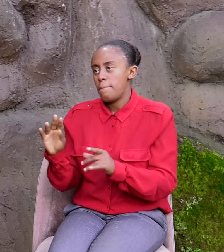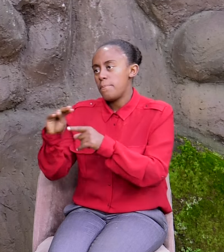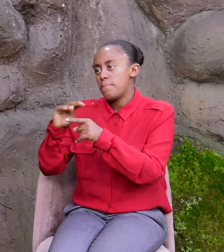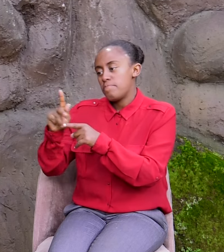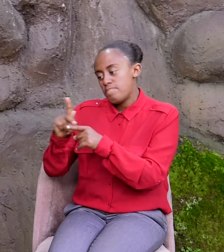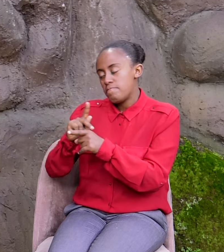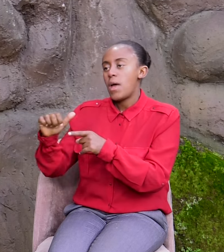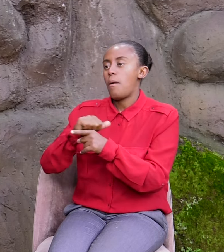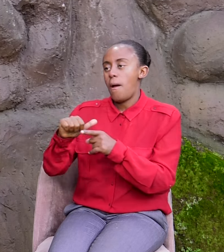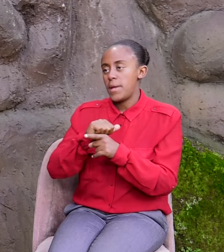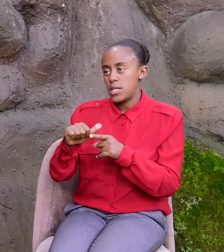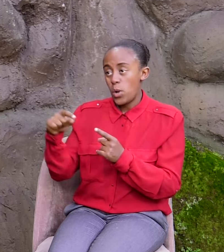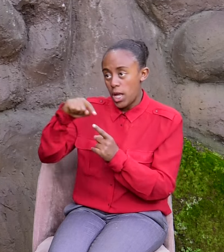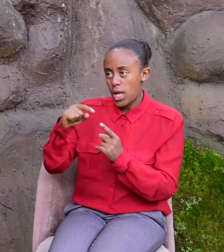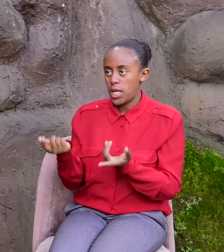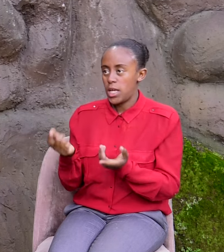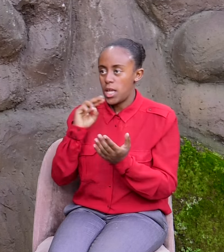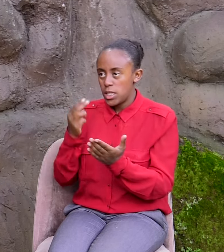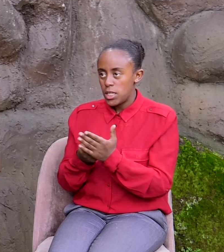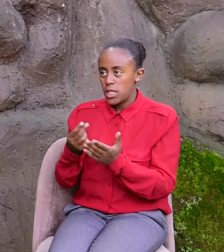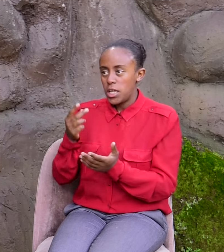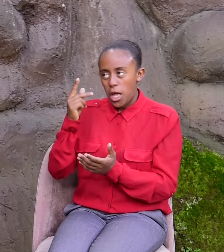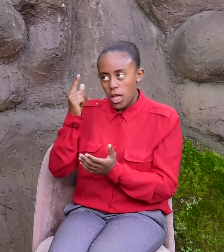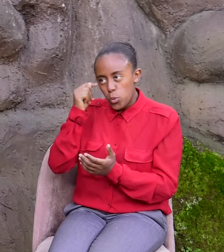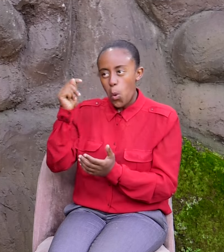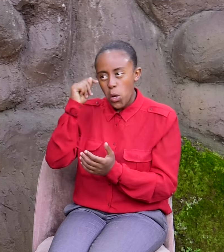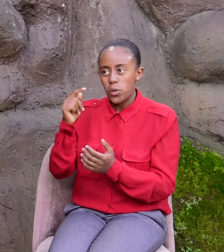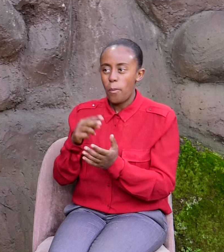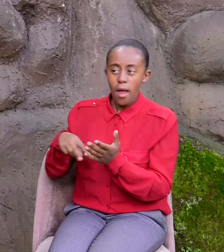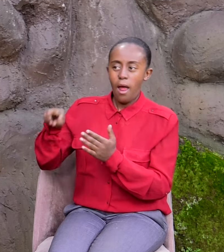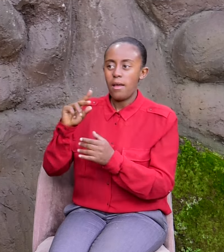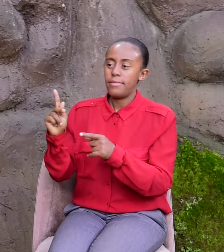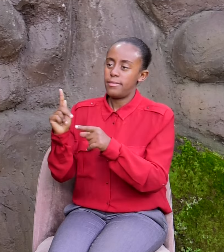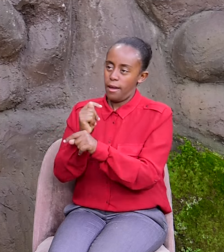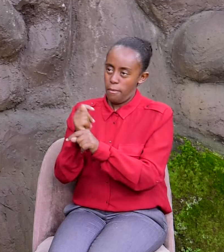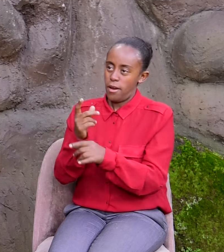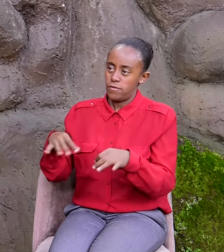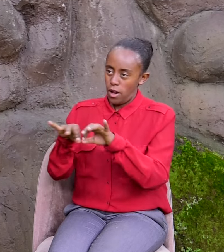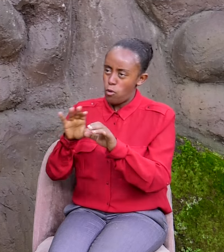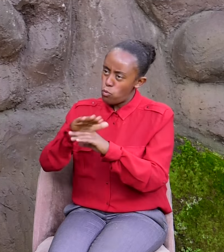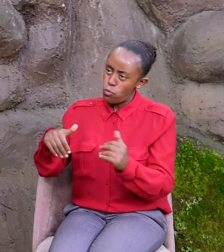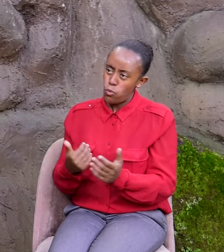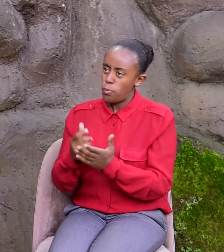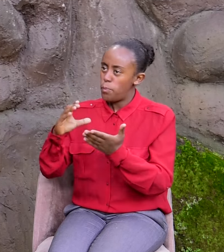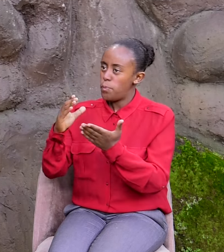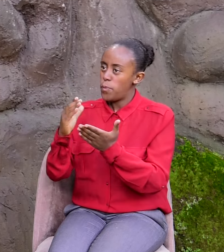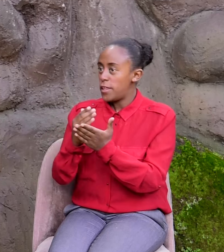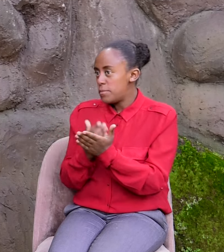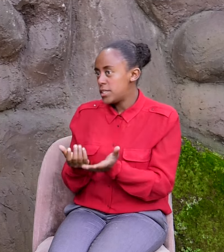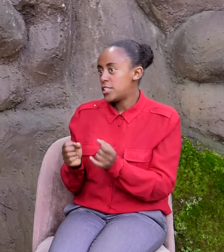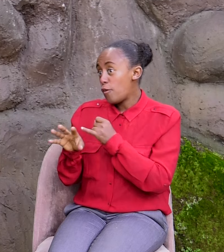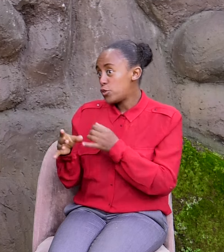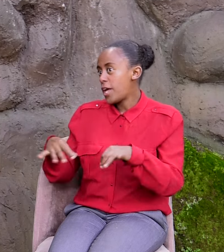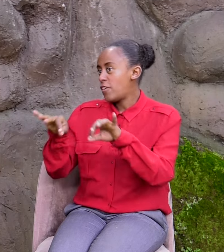ማድረግ ያስፈልጋል። በተለይ ጋዜጠኝነት ከቲዮሪ በላይ ፕራክቲስ ነው የሚያስፈልገው። ሁሉም የትምህርት አይነቶች የትምህርት ዘርፎች